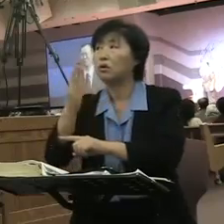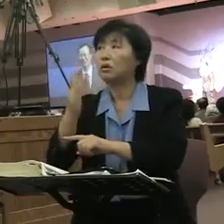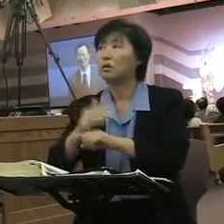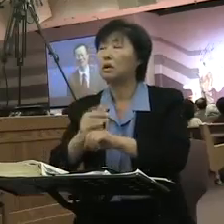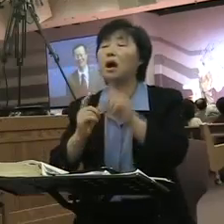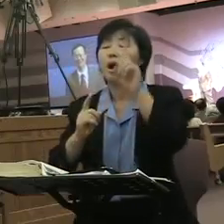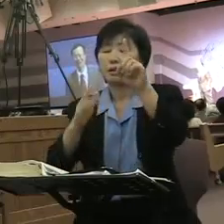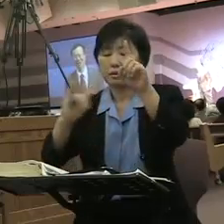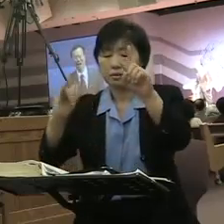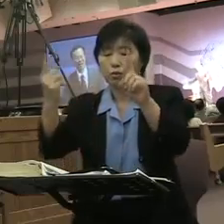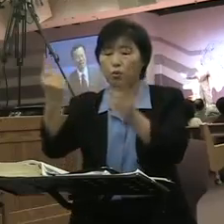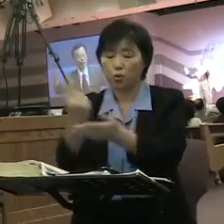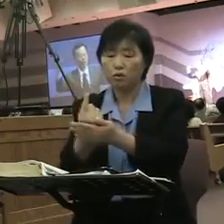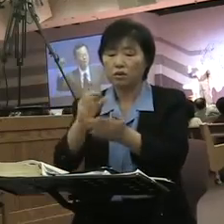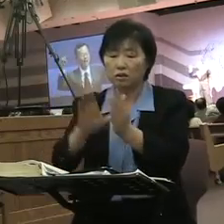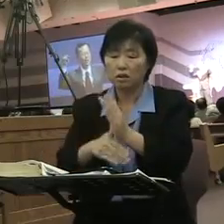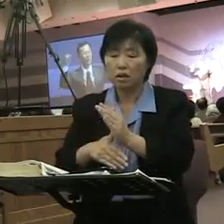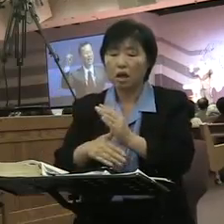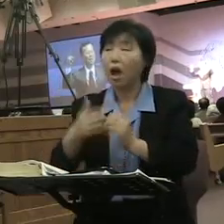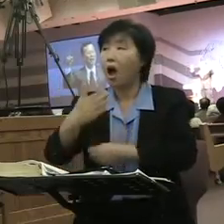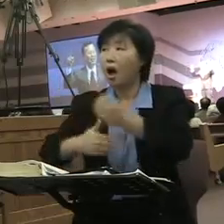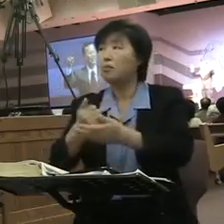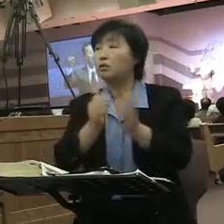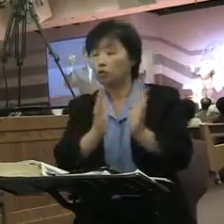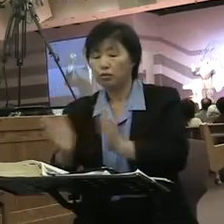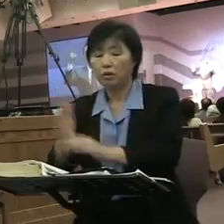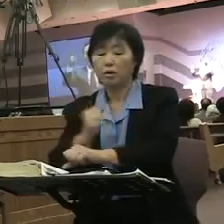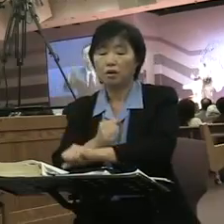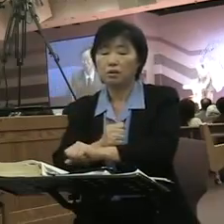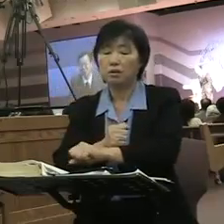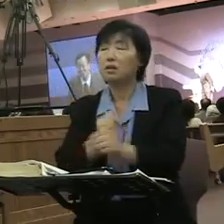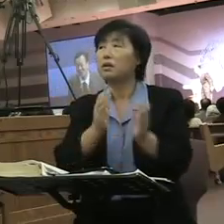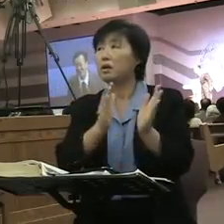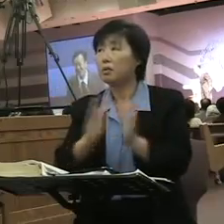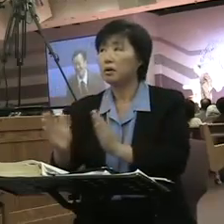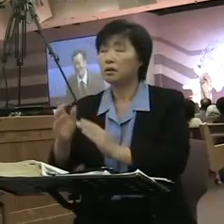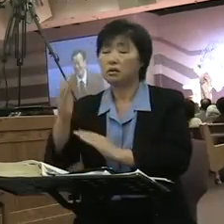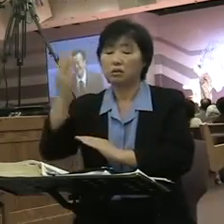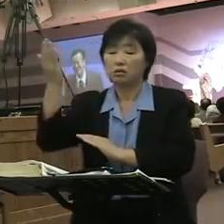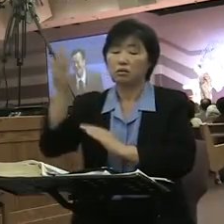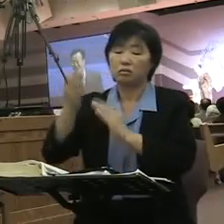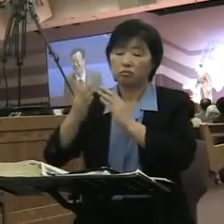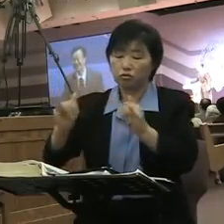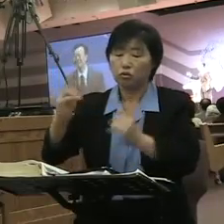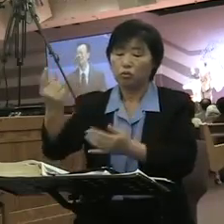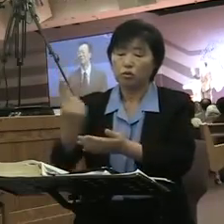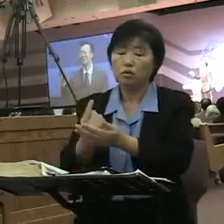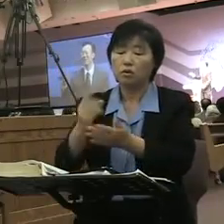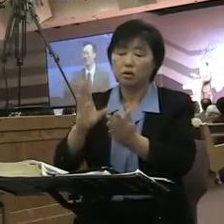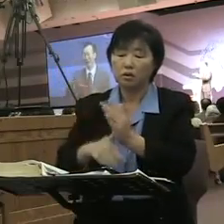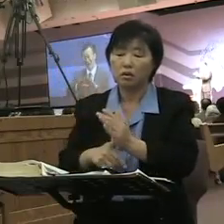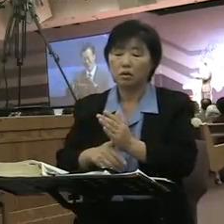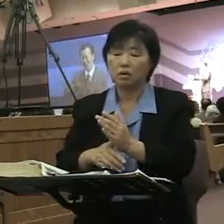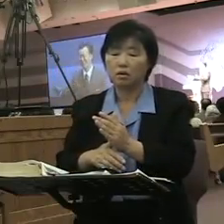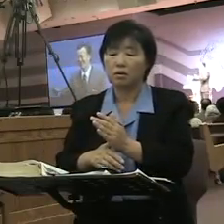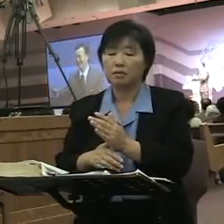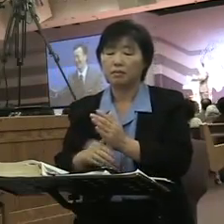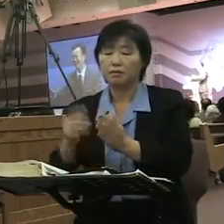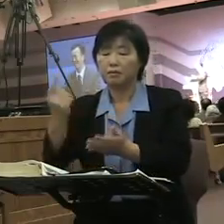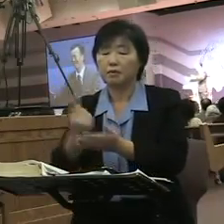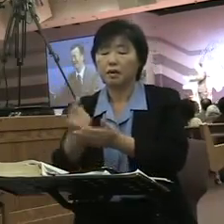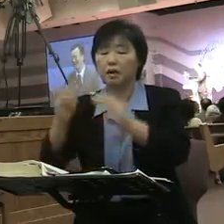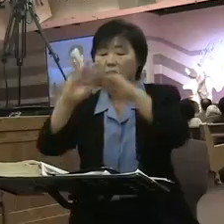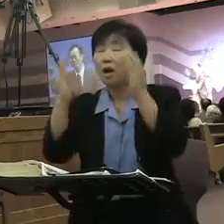분이 오셨을 때, 하나님이 준비하시고 예비하신 그분이 오셨을 때, 그분이 오시니까 다